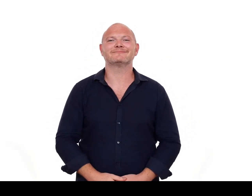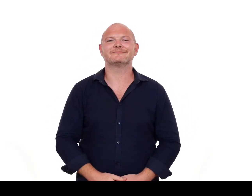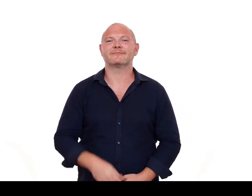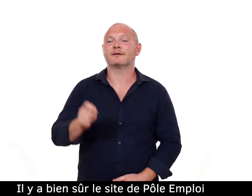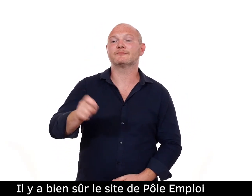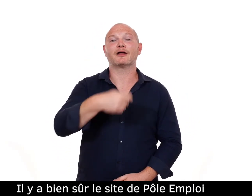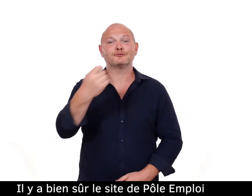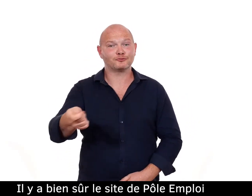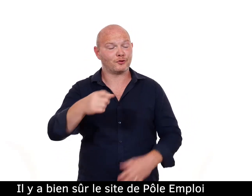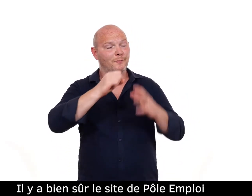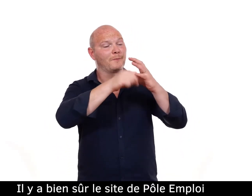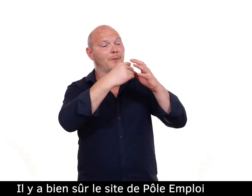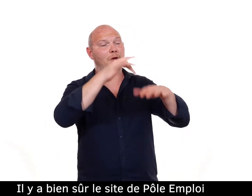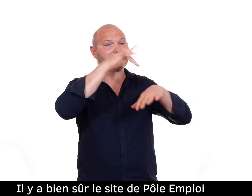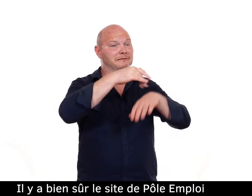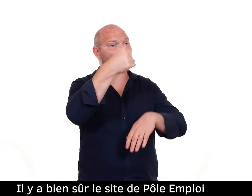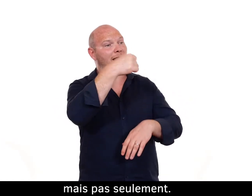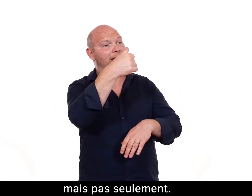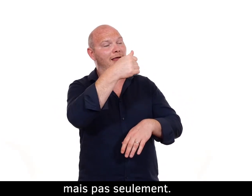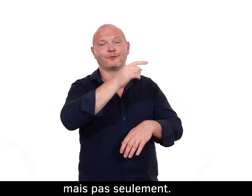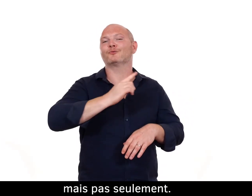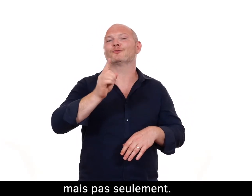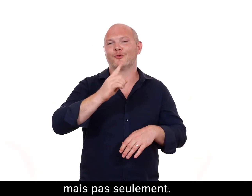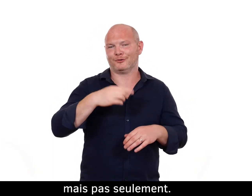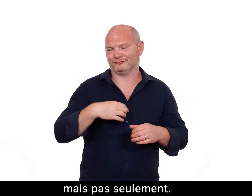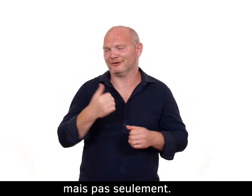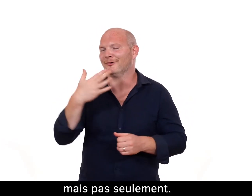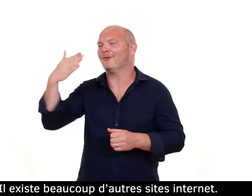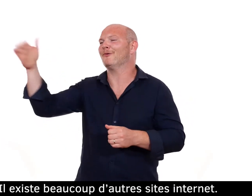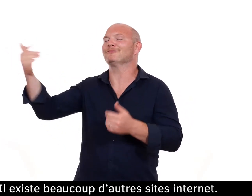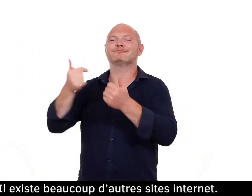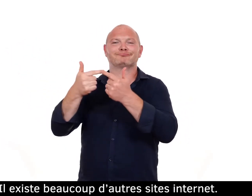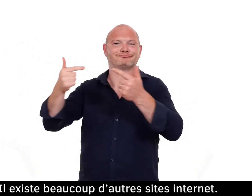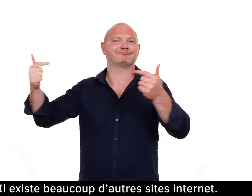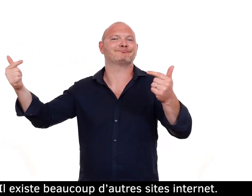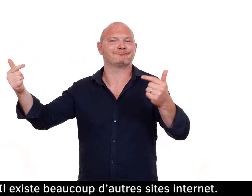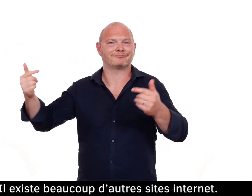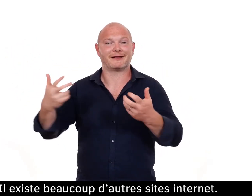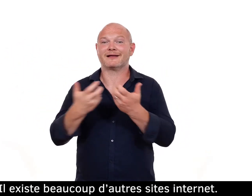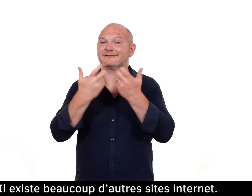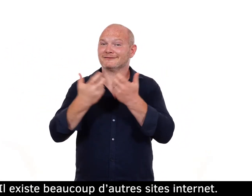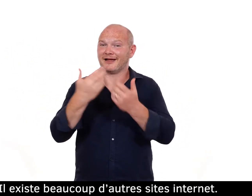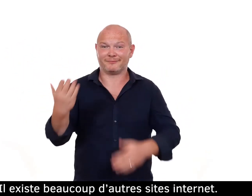Il y a bien sûr le site de Pôle emploi, mais pas seulement. Il existe beaucoup d'autres sites Internet.